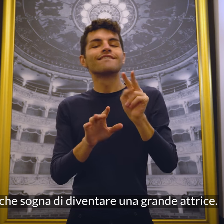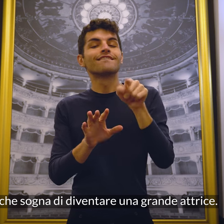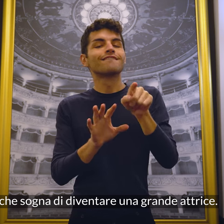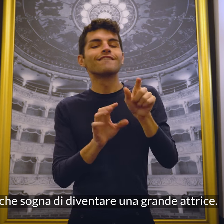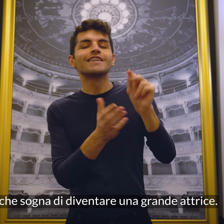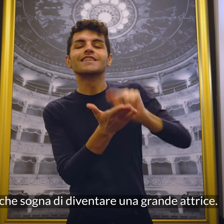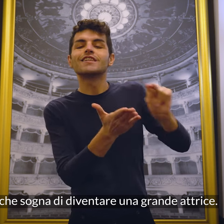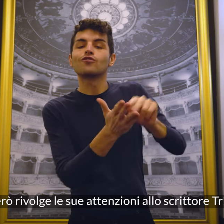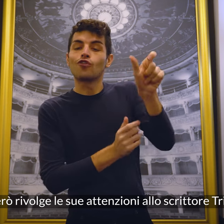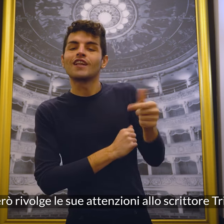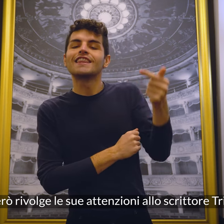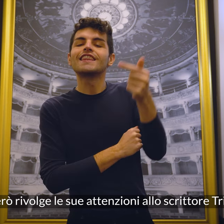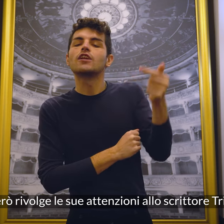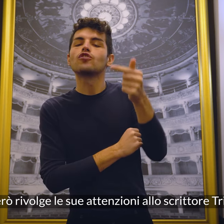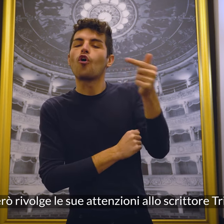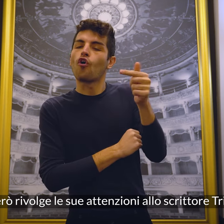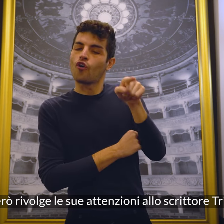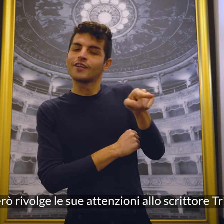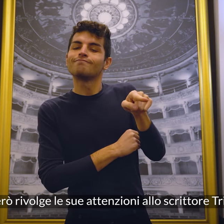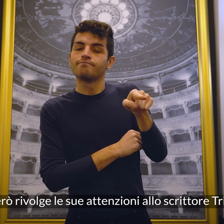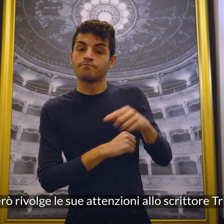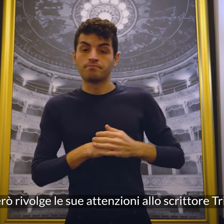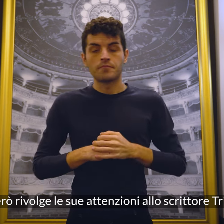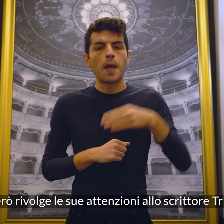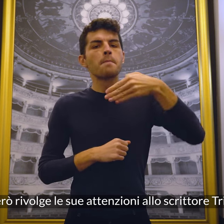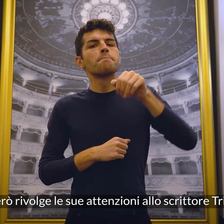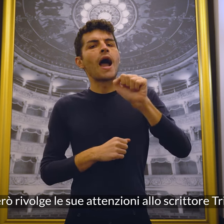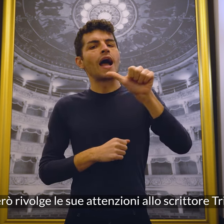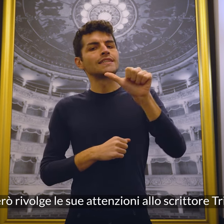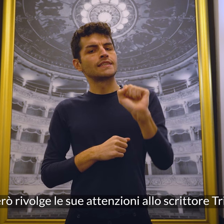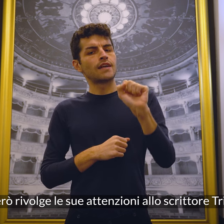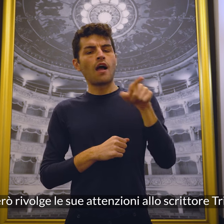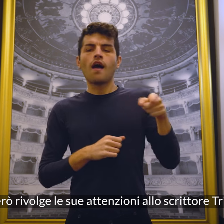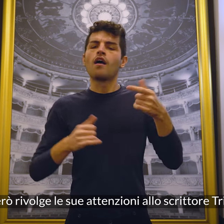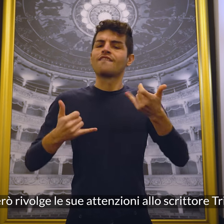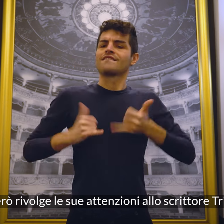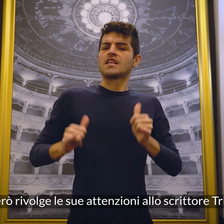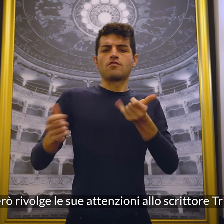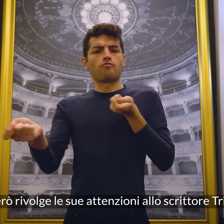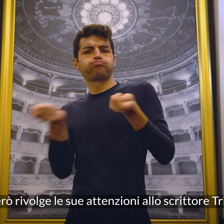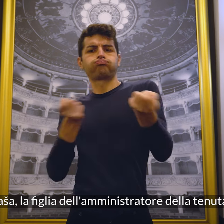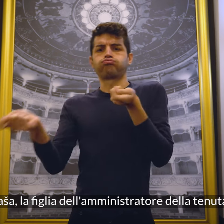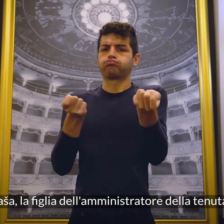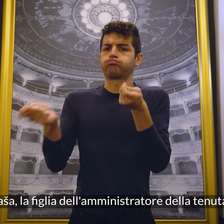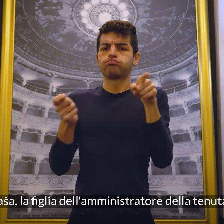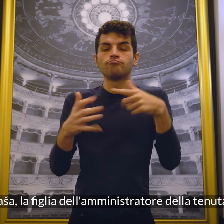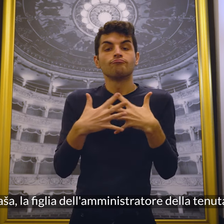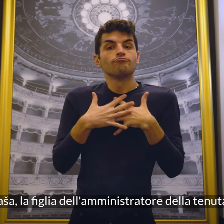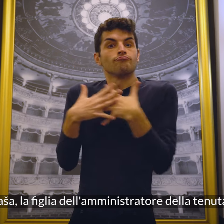attrice Nina però rivolge le sue attenzioni allo scrittore trigorin Masha la